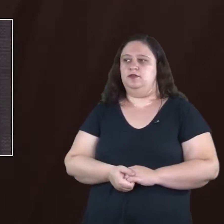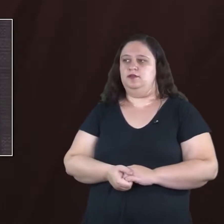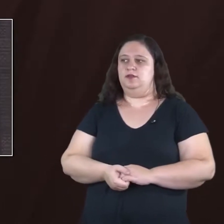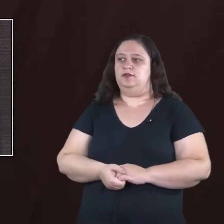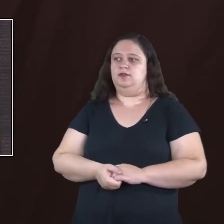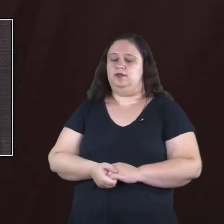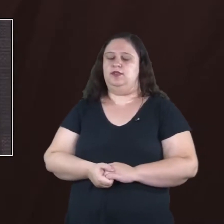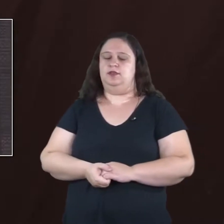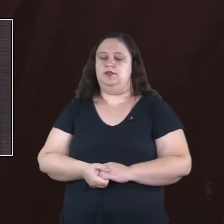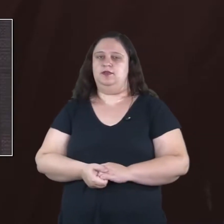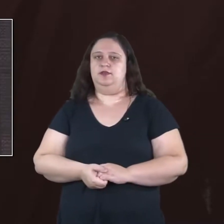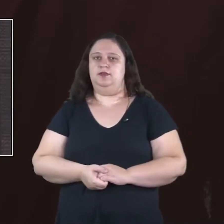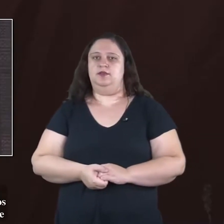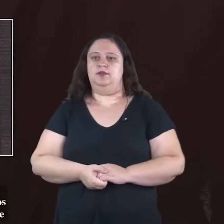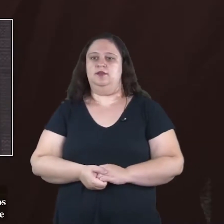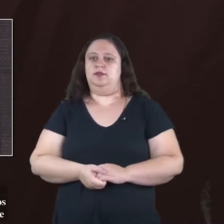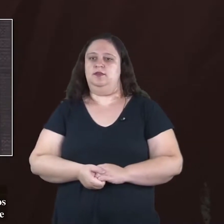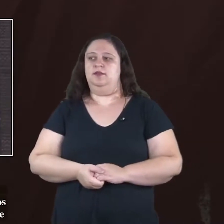Saulo,